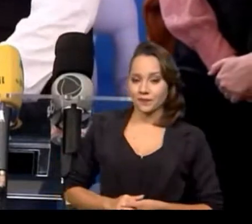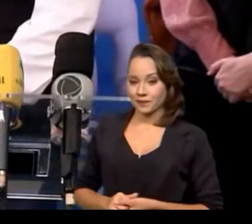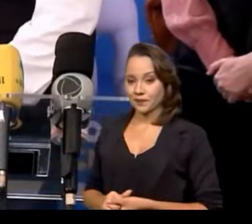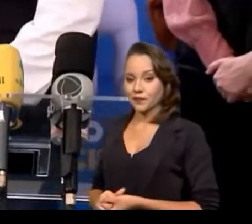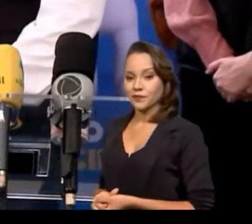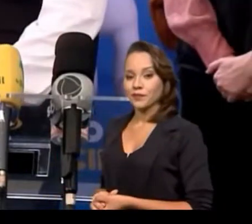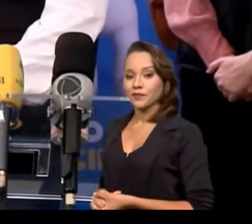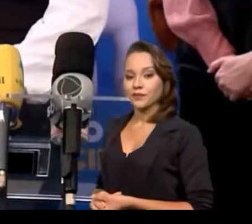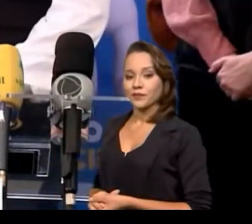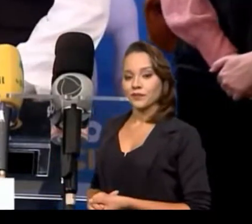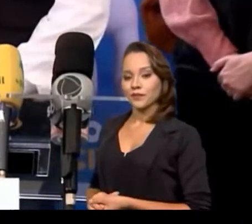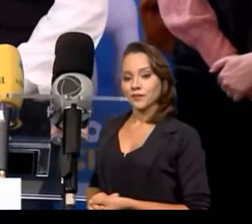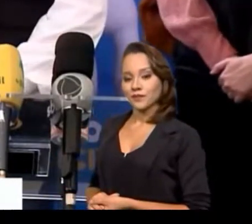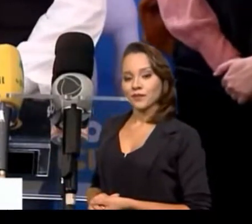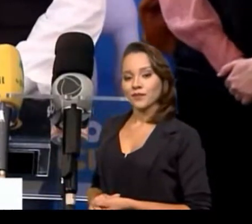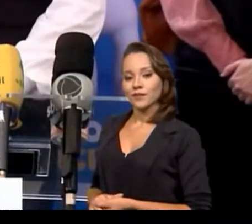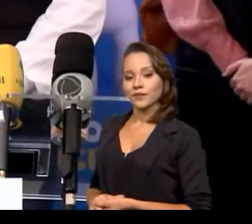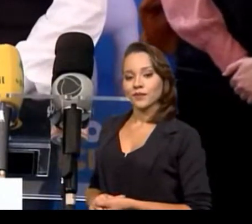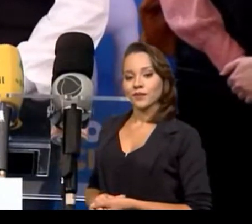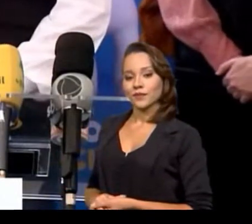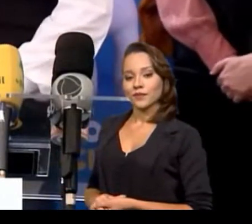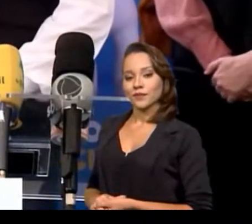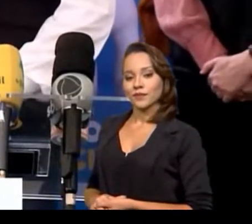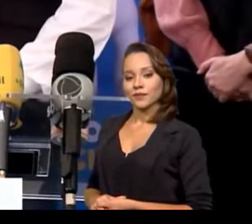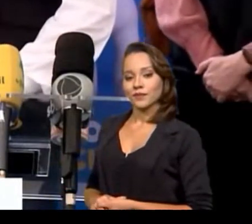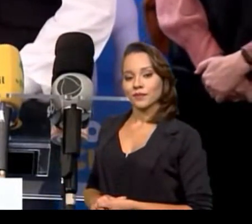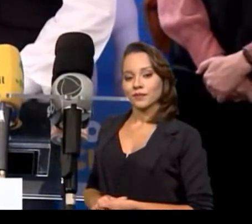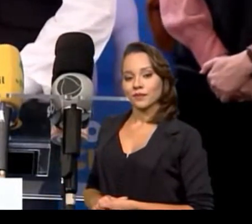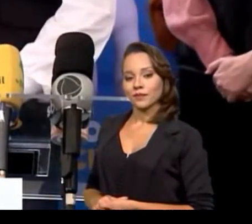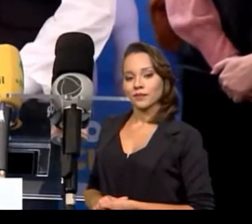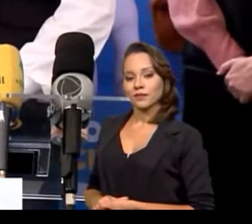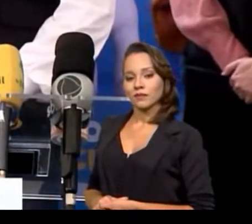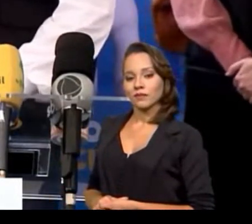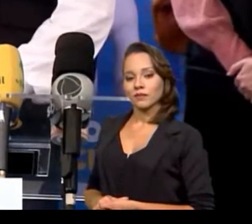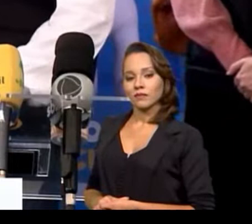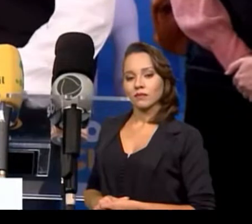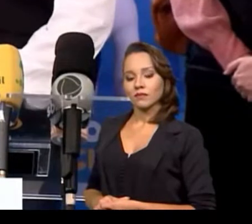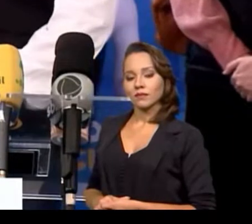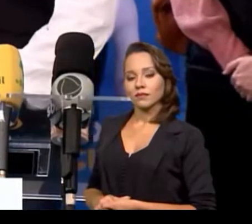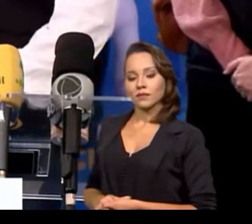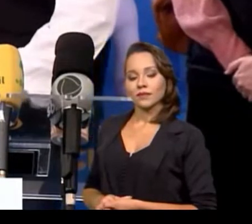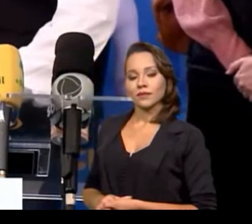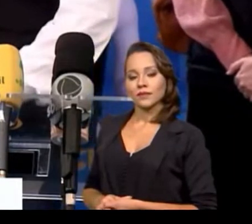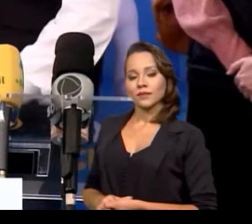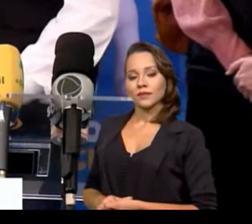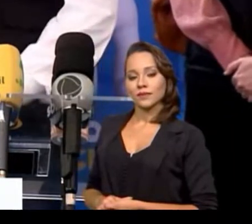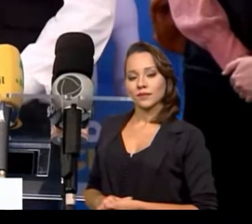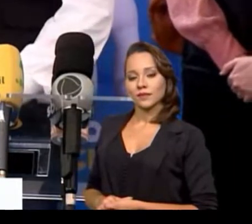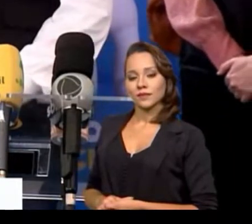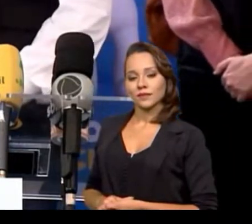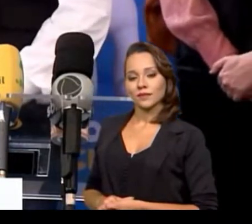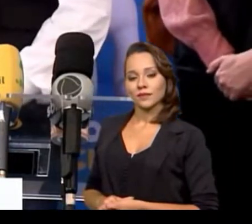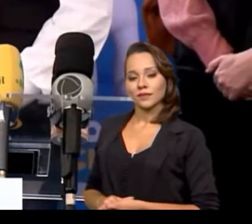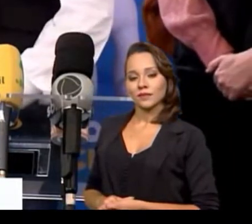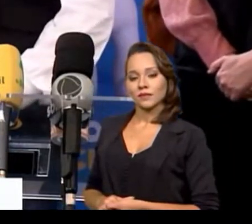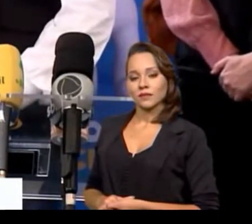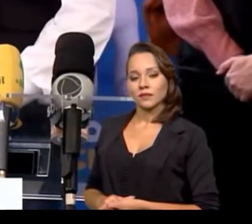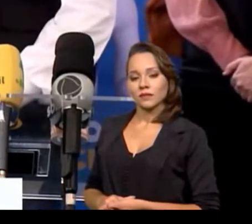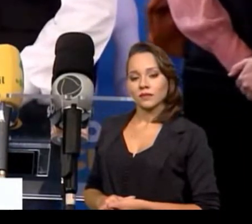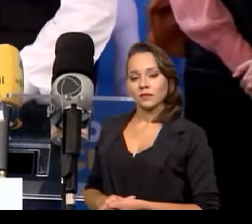no momento existe segurança apertada não só pela Anvisa mas todos agências regulatórias